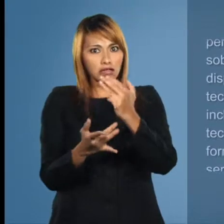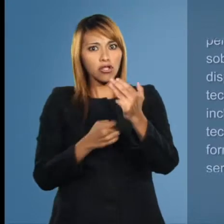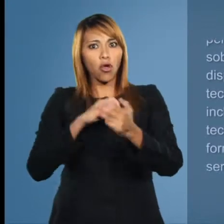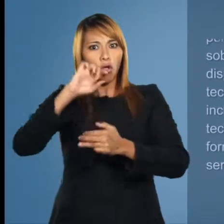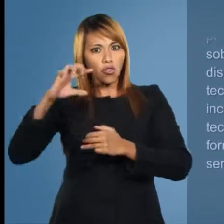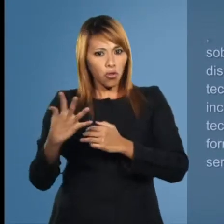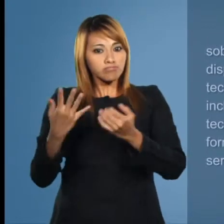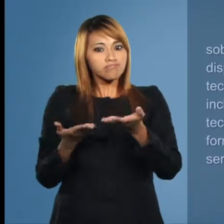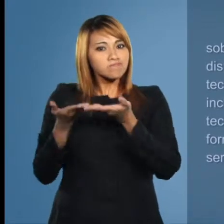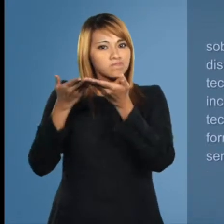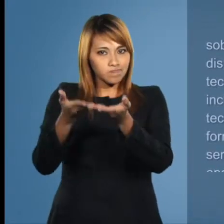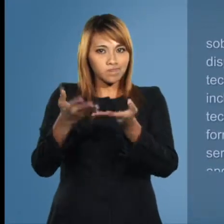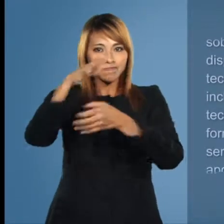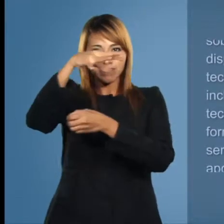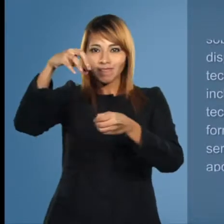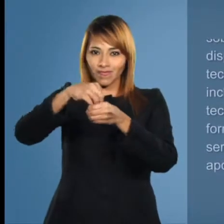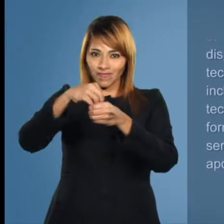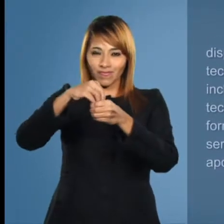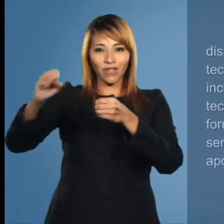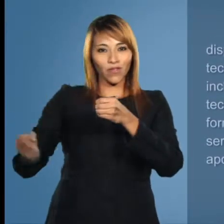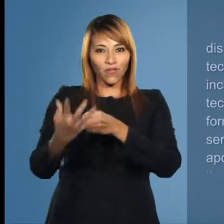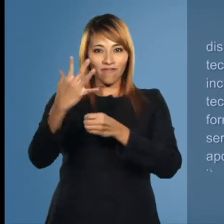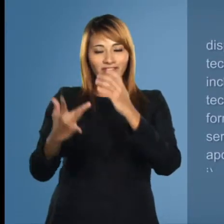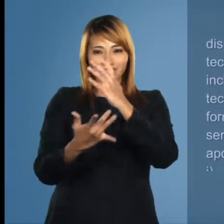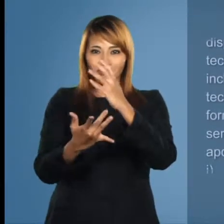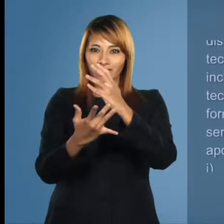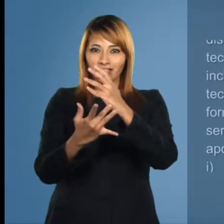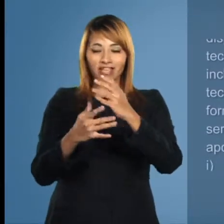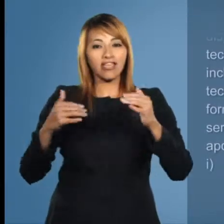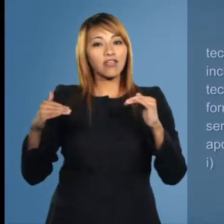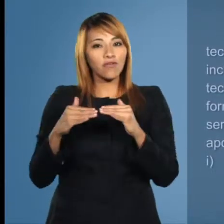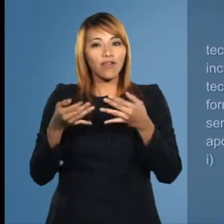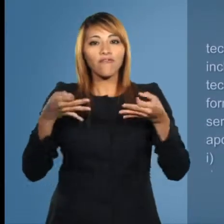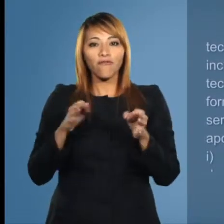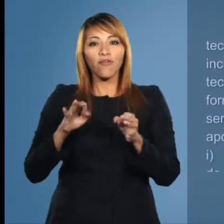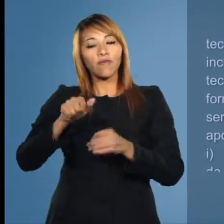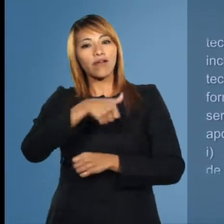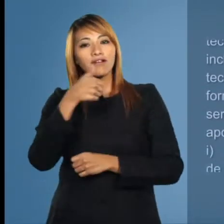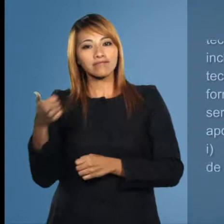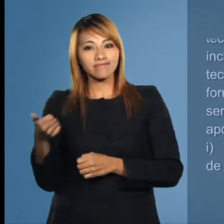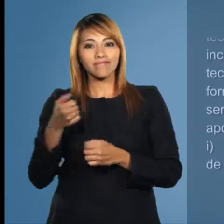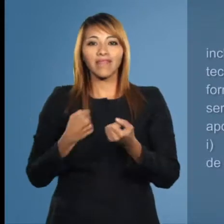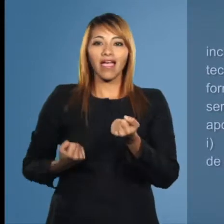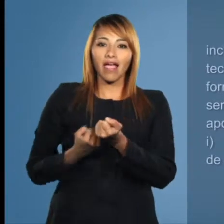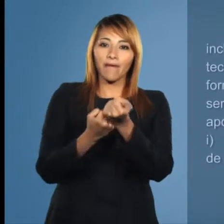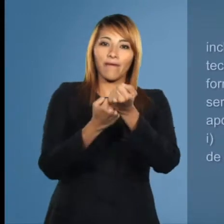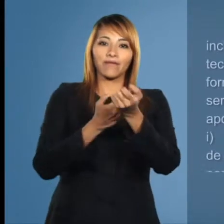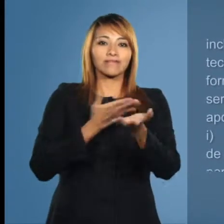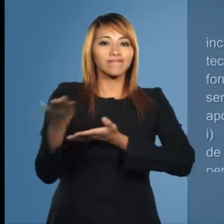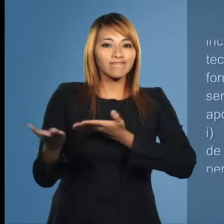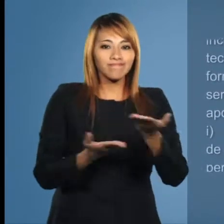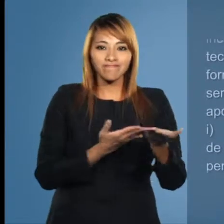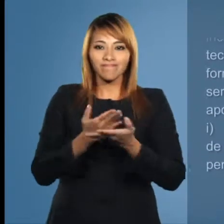apoyo, incluidas nuevas tecnologías, así como otras formas de asistencia y servicios e instalaciones de